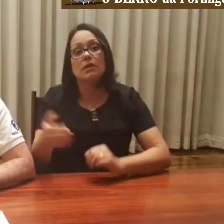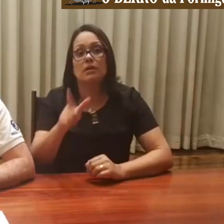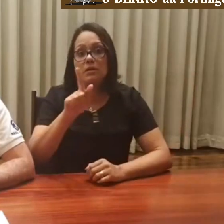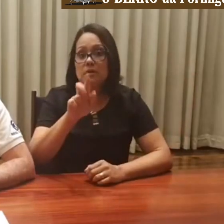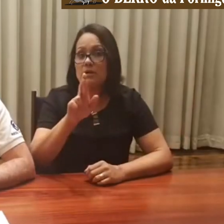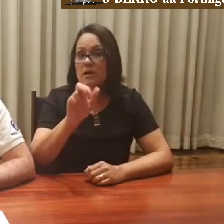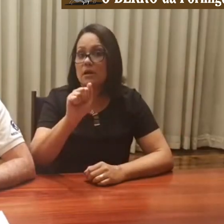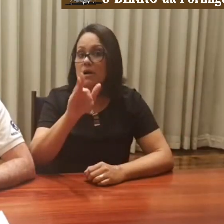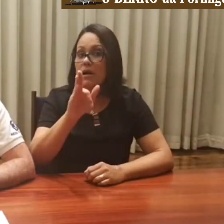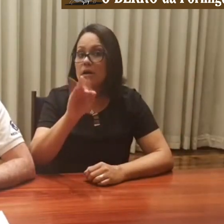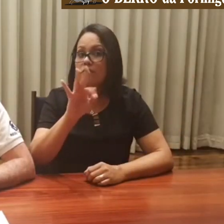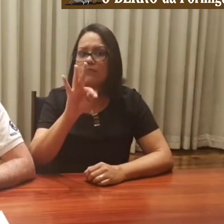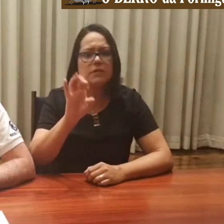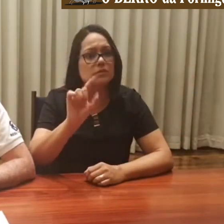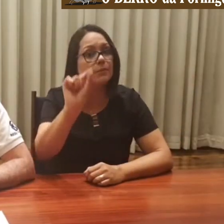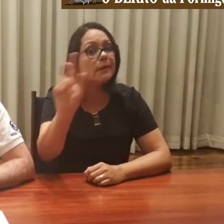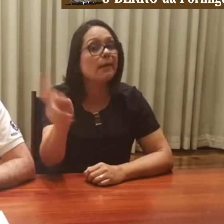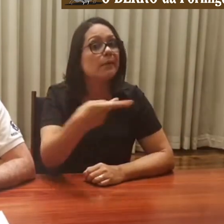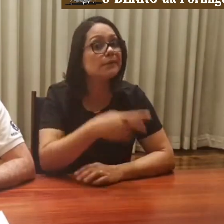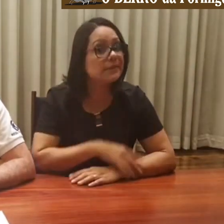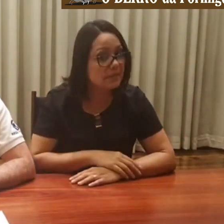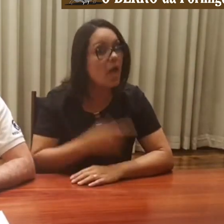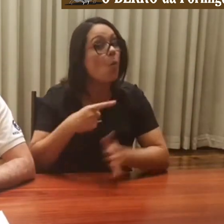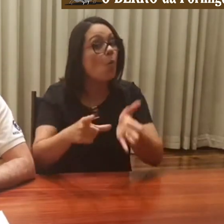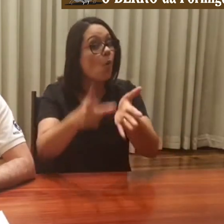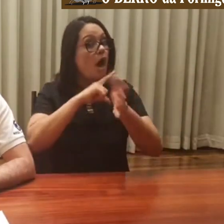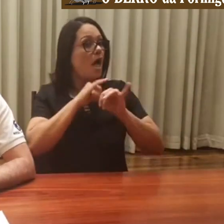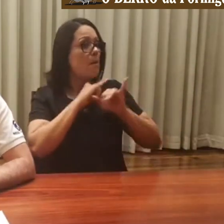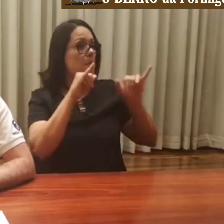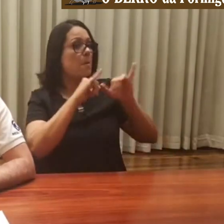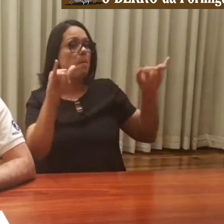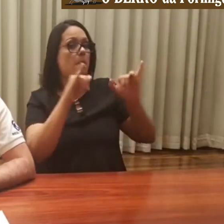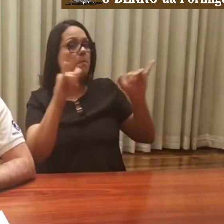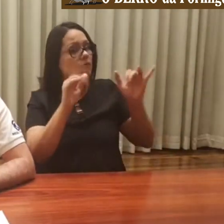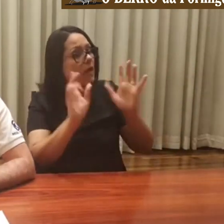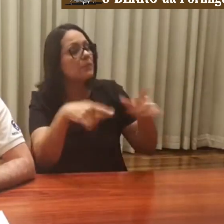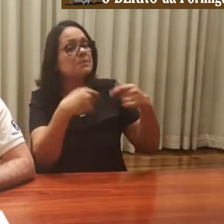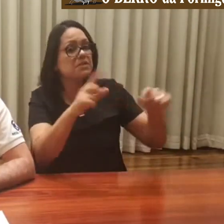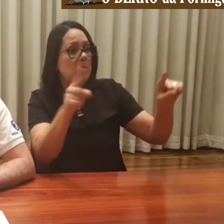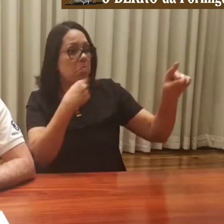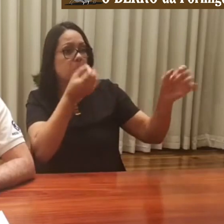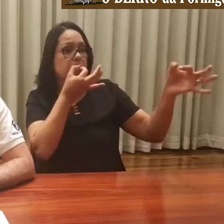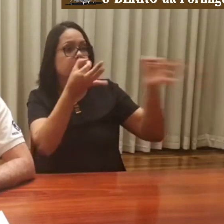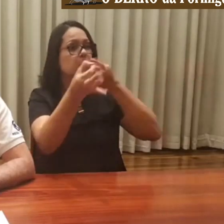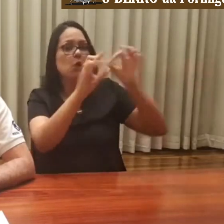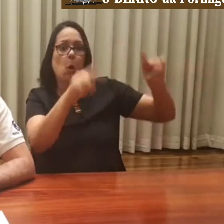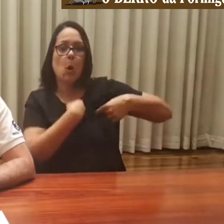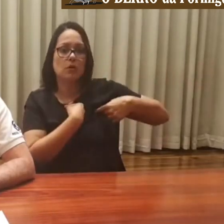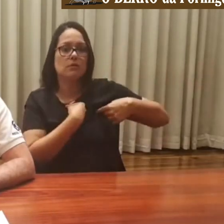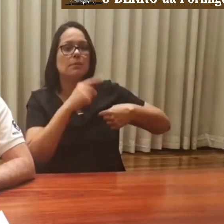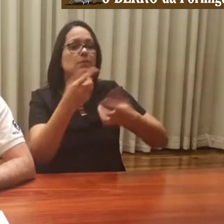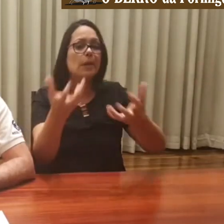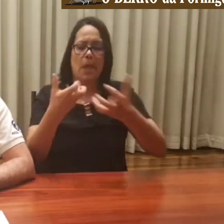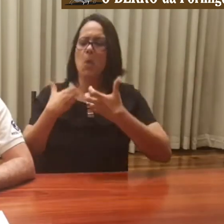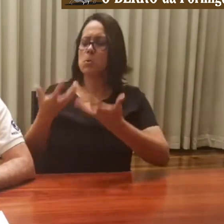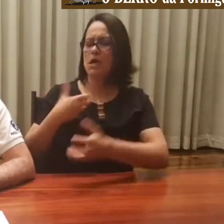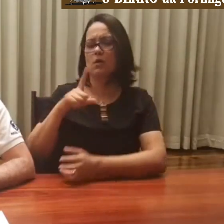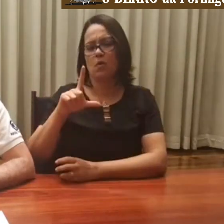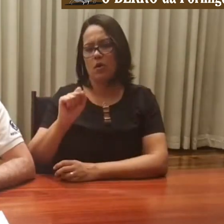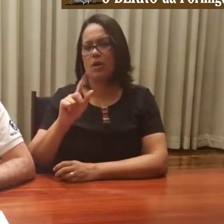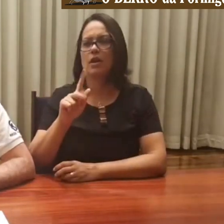o que aconteceu? Muita gente esperta aí requereu a lavra. Problema pra gente, né? Requerer a lavra. Não